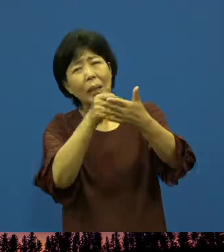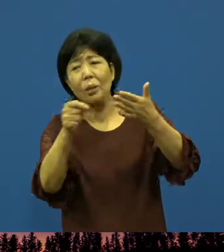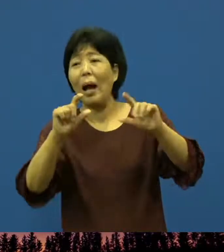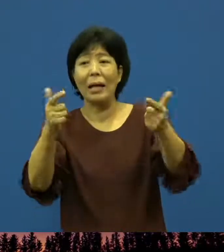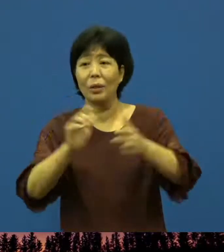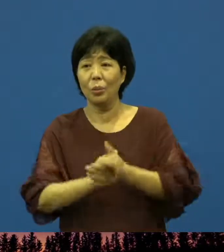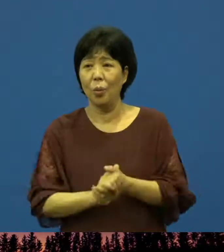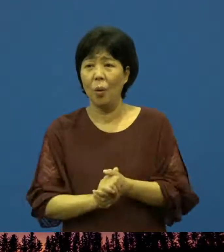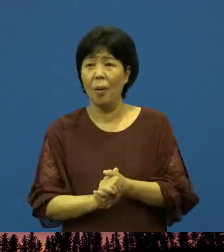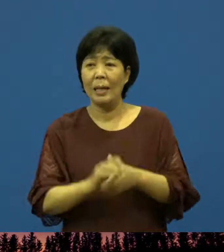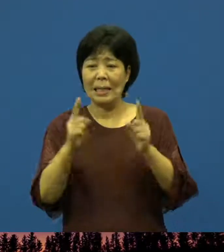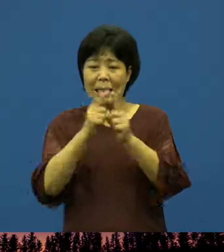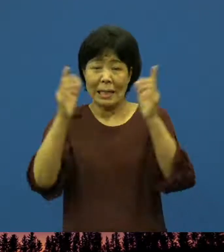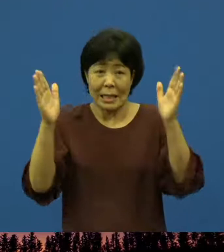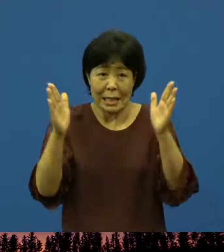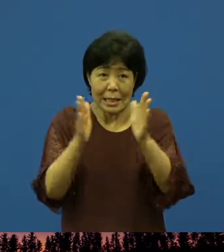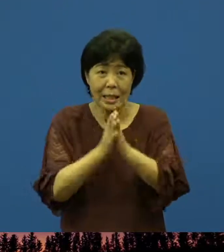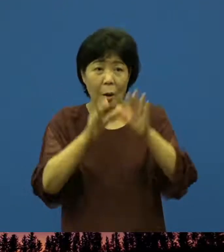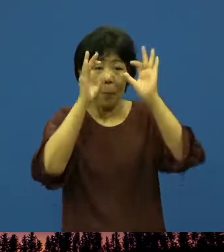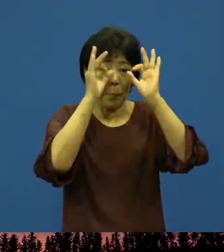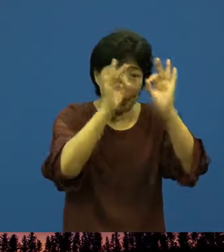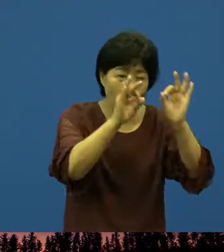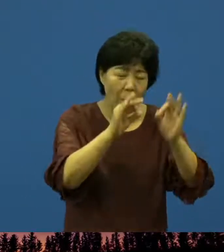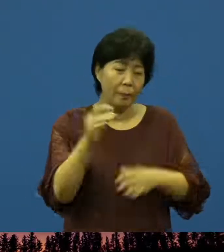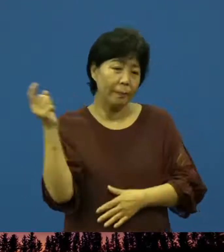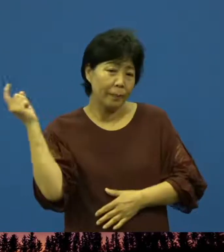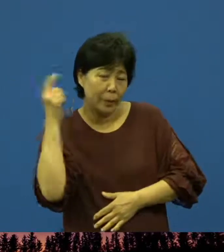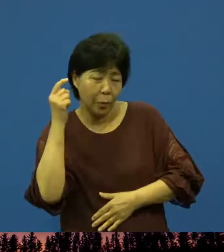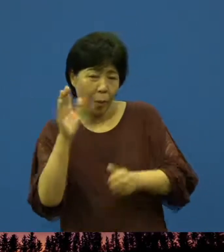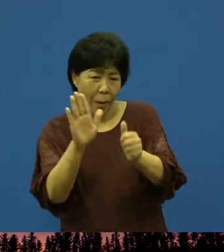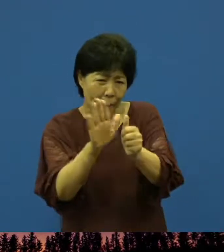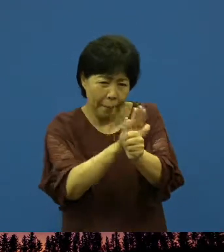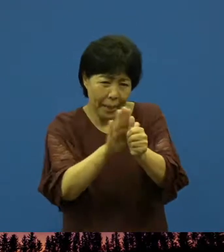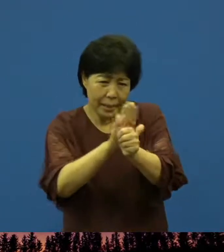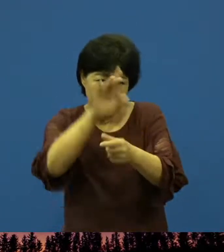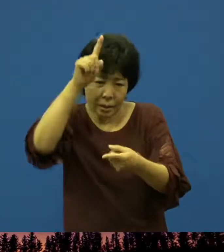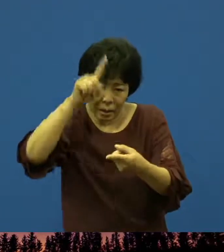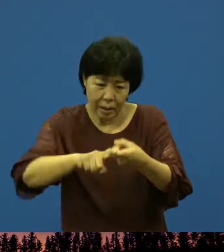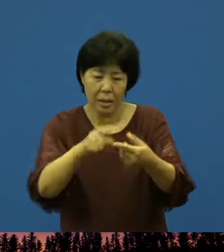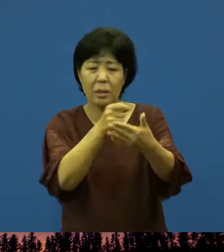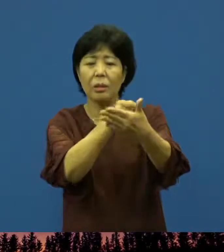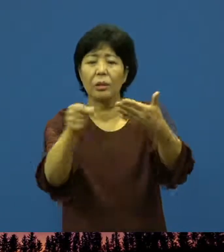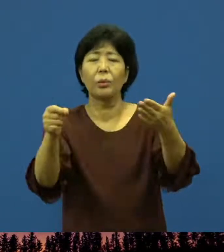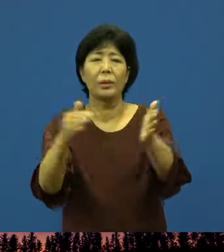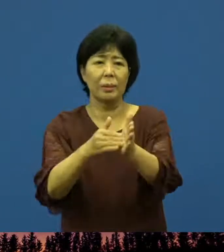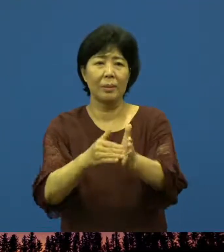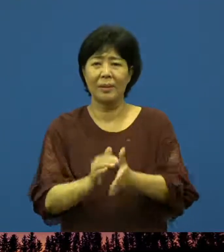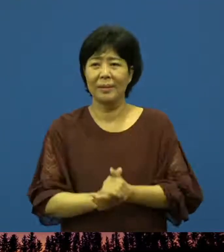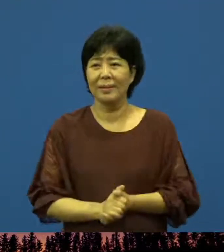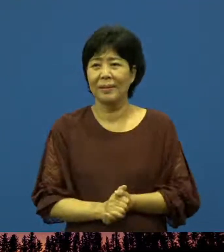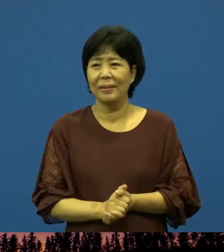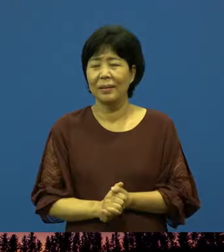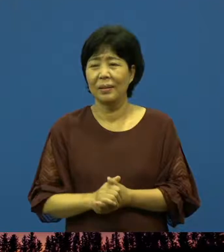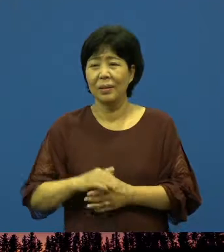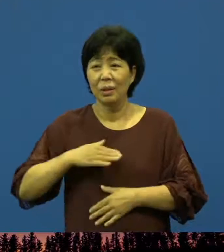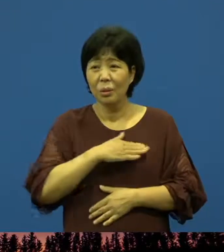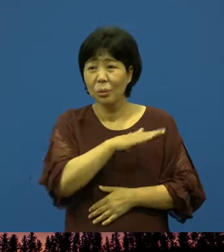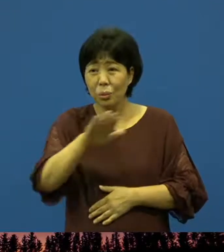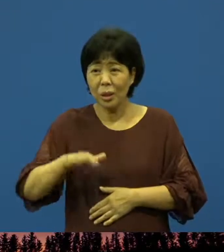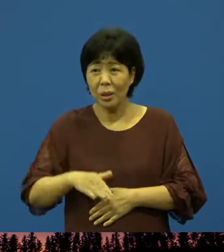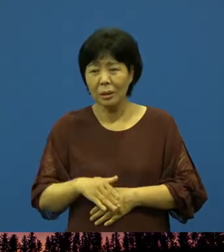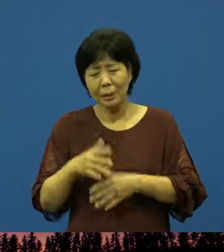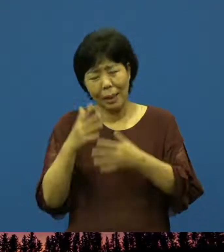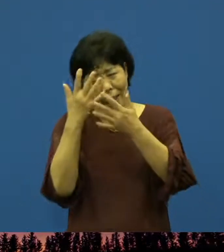아니라 직접 보고 듣고 만진 바 됩니다. 여러분, 우리는 모호한 것을 믿고 따르는 게